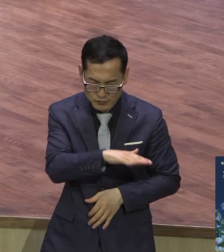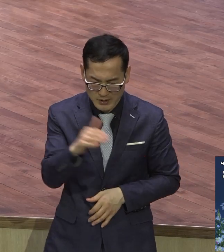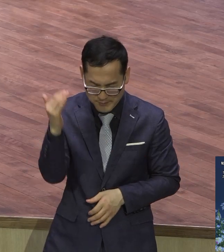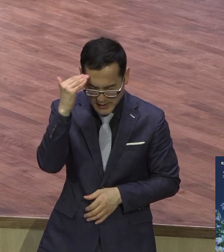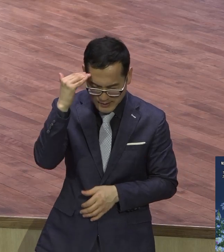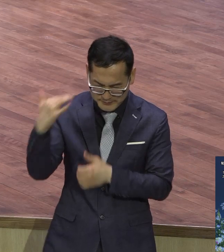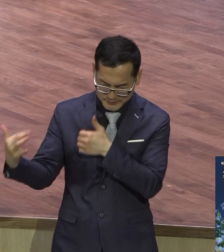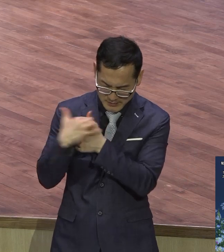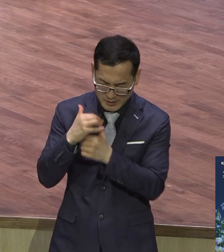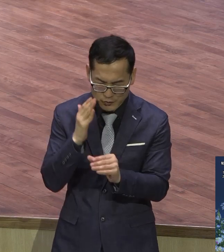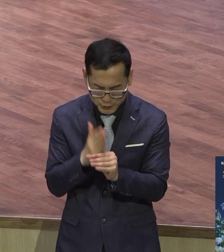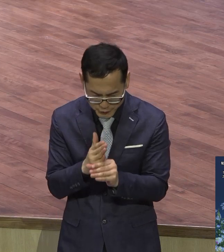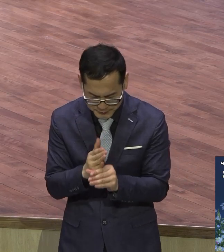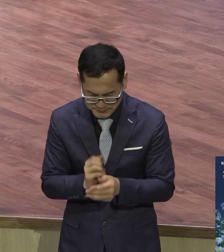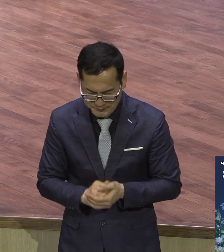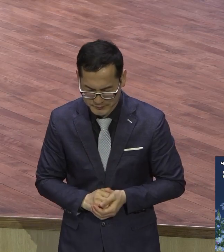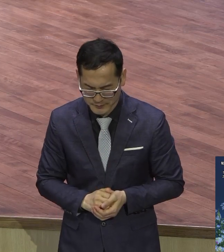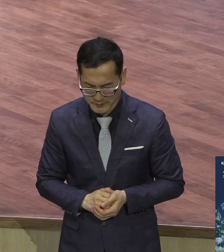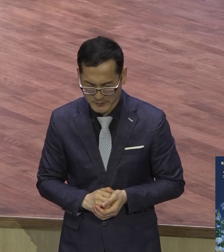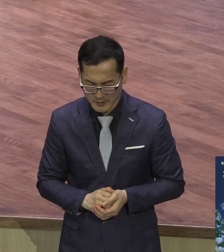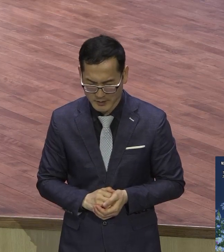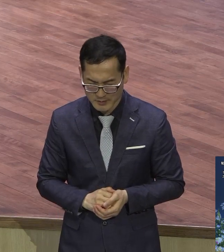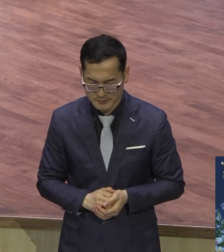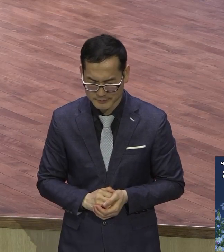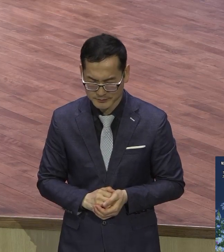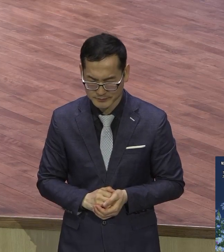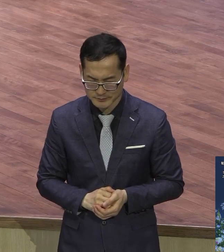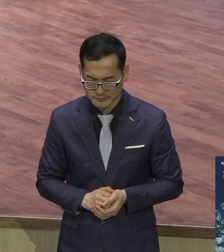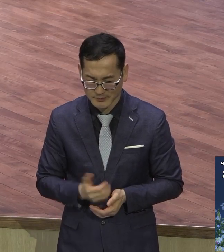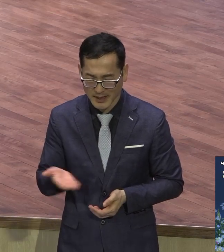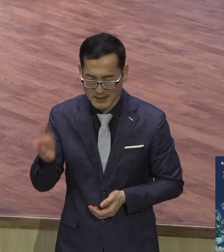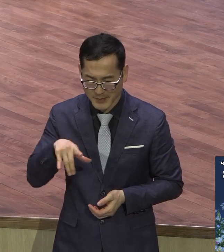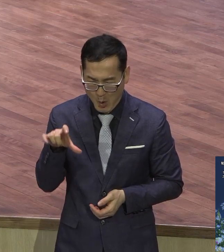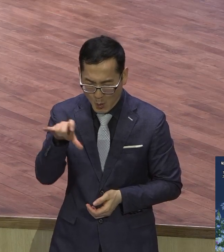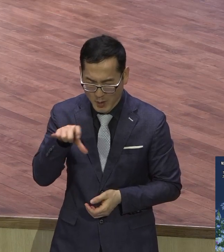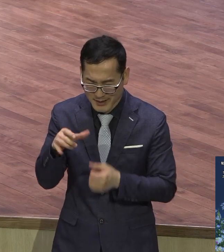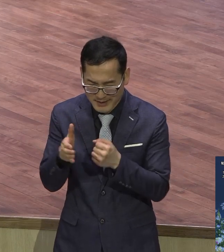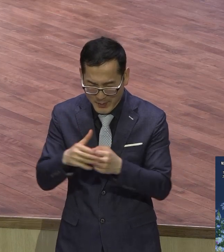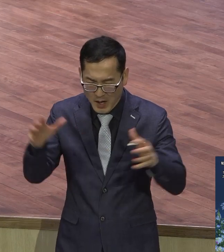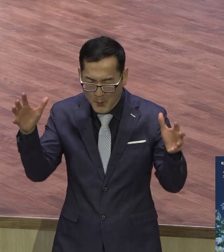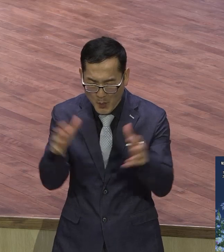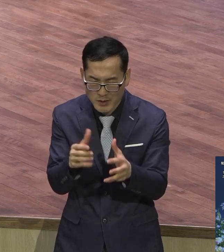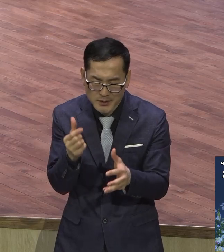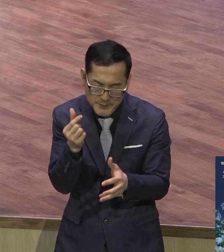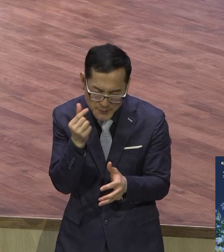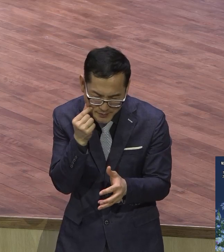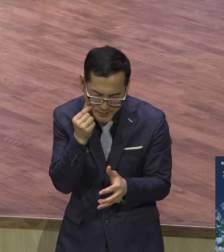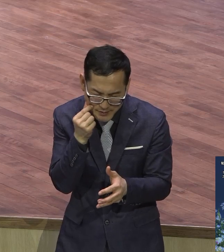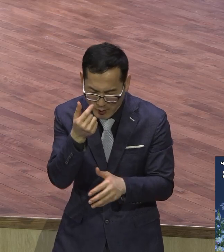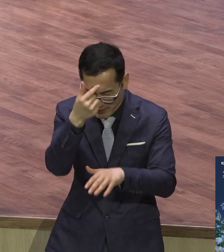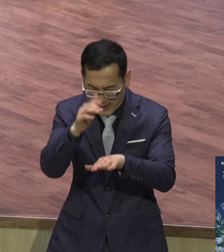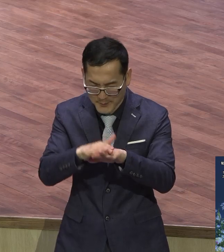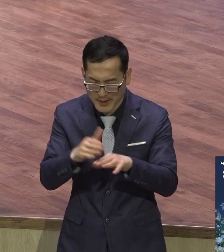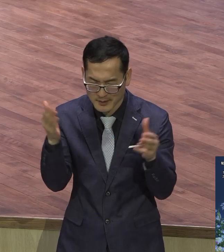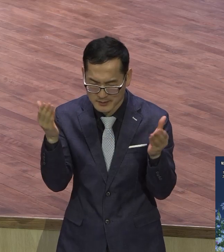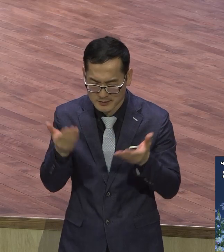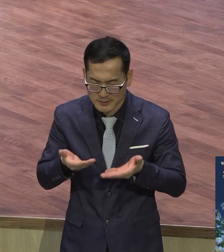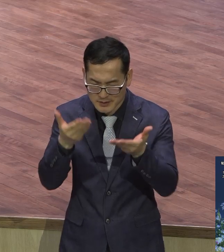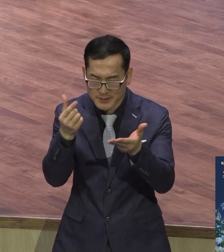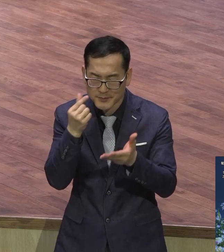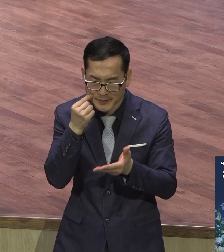영계 모든 성도들 이렇게 코로나19로 인해서 정말 우리가 함께 기도하지 못하고 예배하지 못하지만 우리